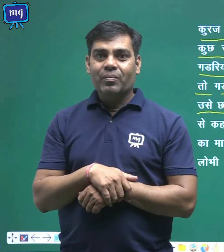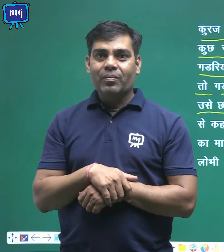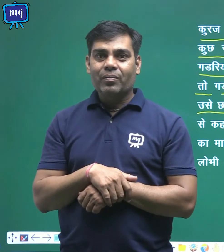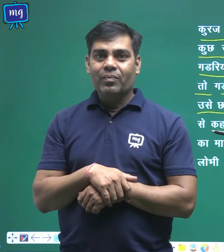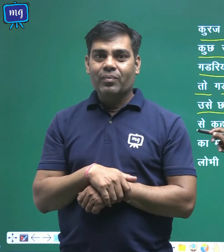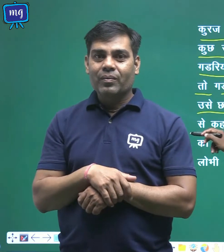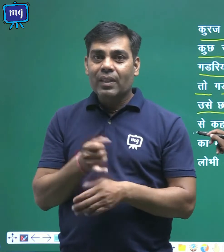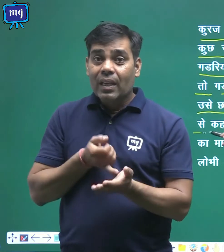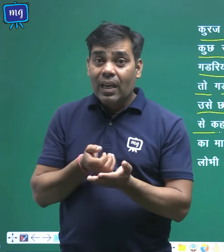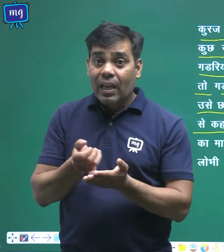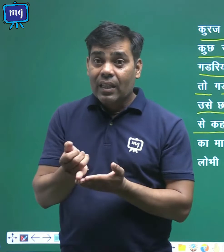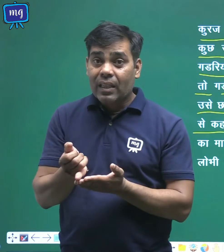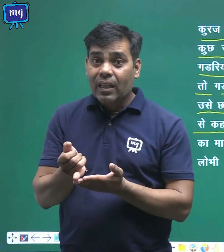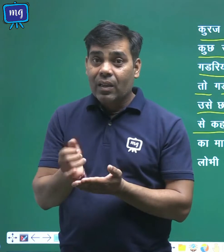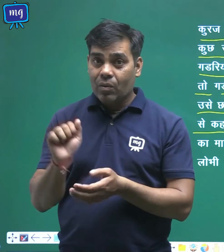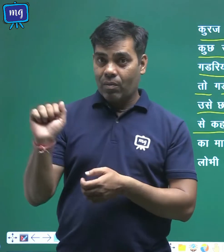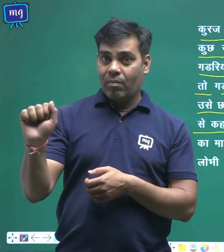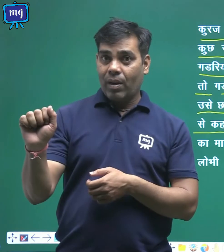खेत के मालिक से कहा,